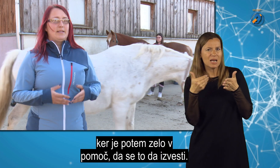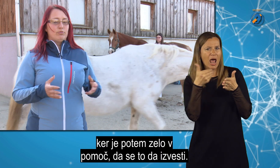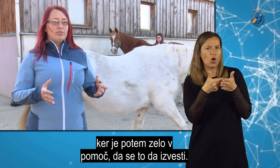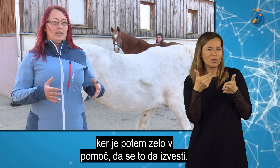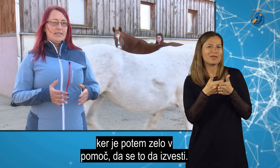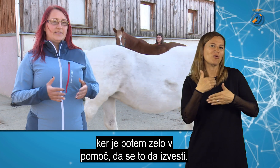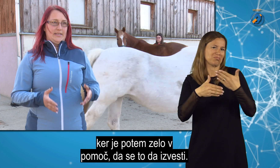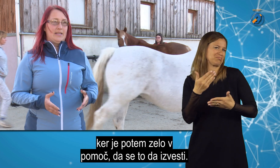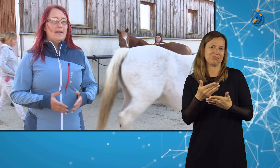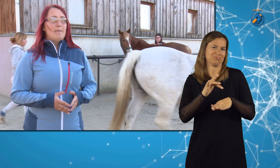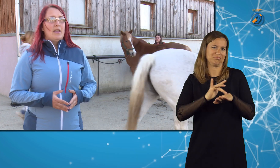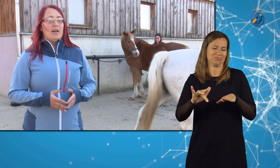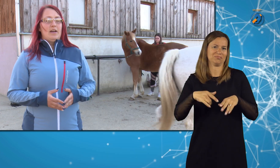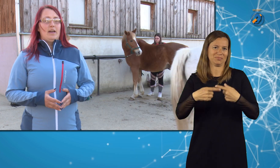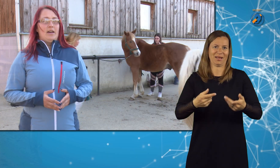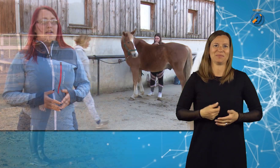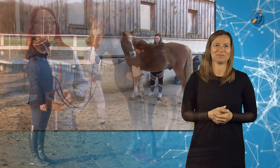da se to da izvesti.